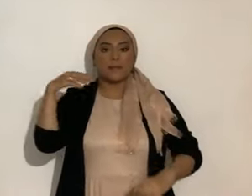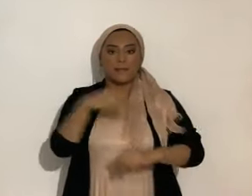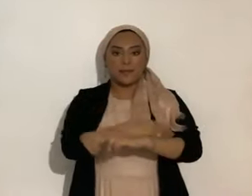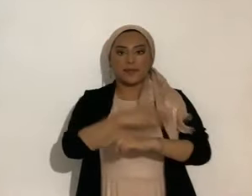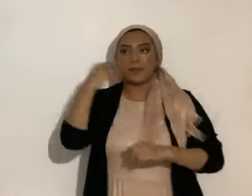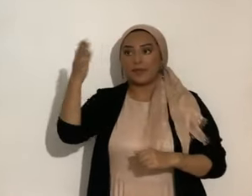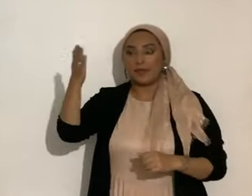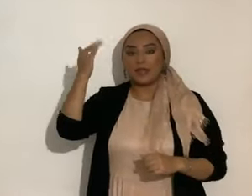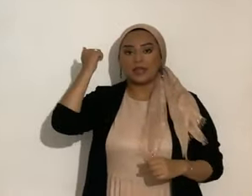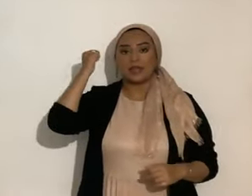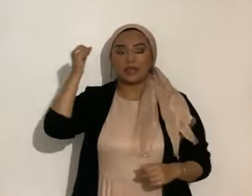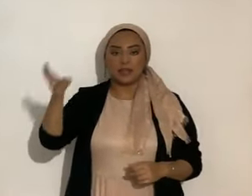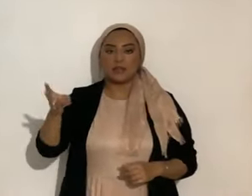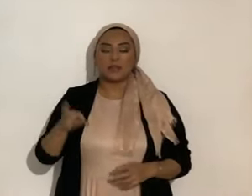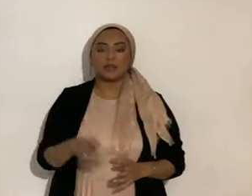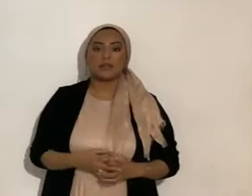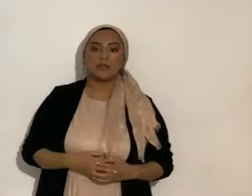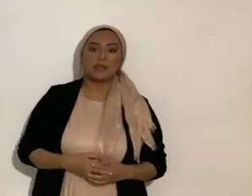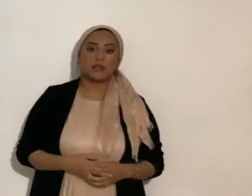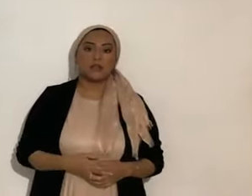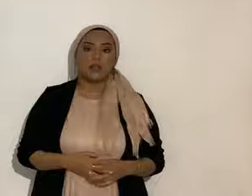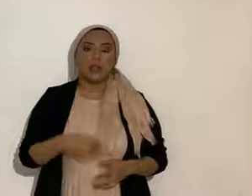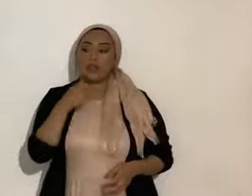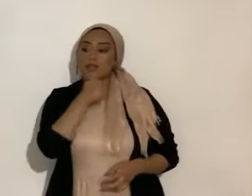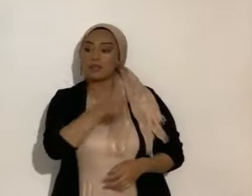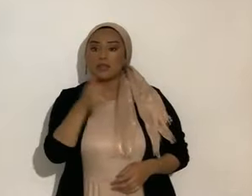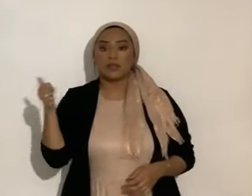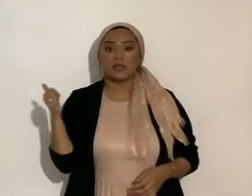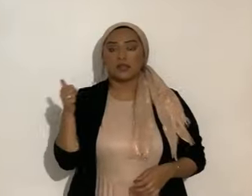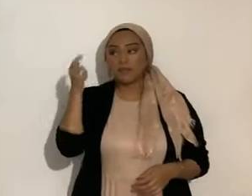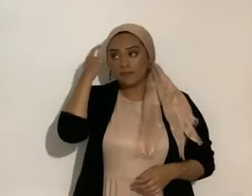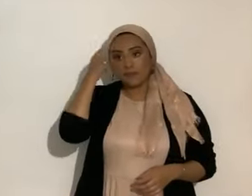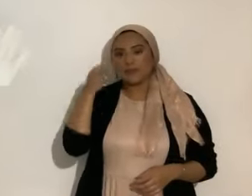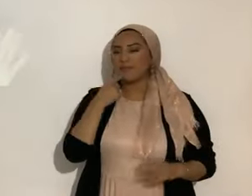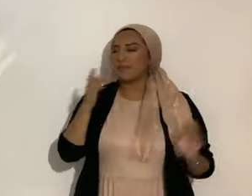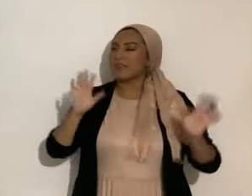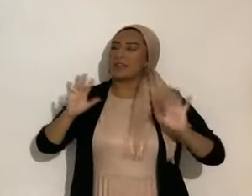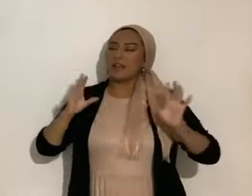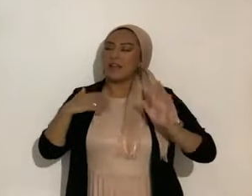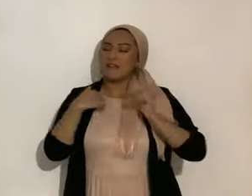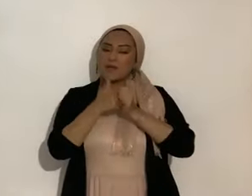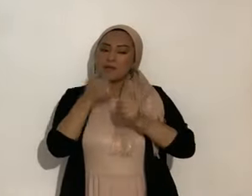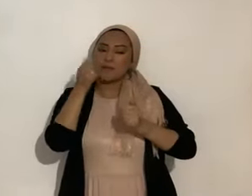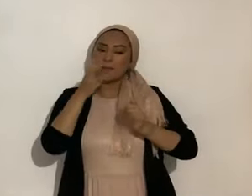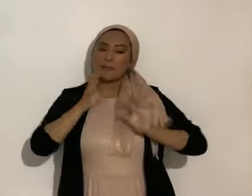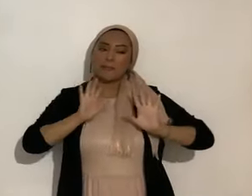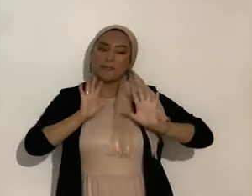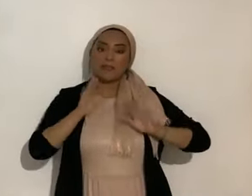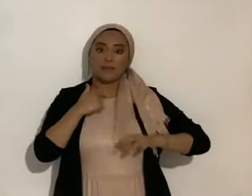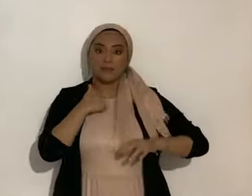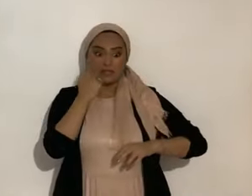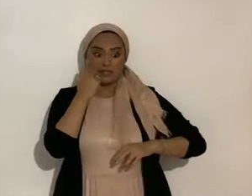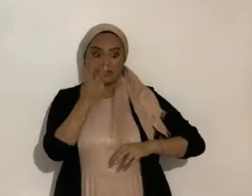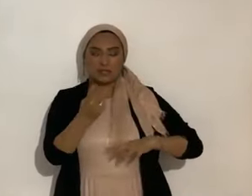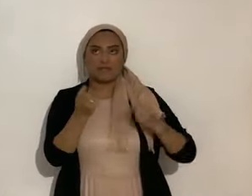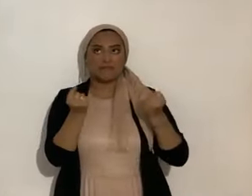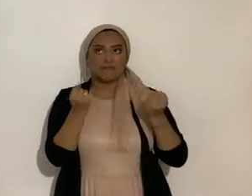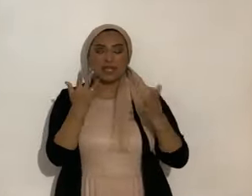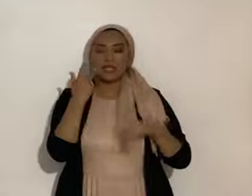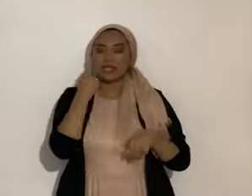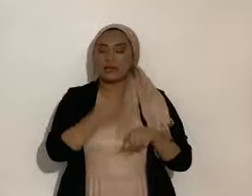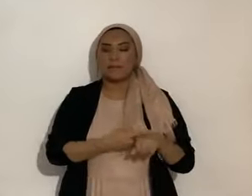Yahshua, no en mi nombre, sino en el nombre de Yahshua. Ellos con su propia conciencia ya decían, no decido seguir a Yahshua. Y eso me pasó miles de